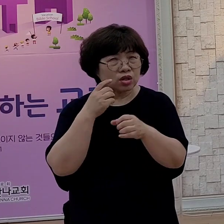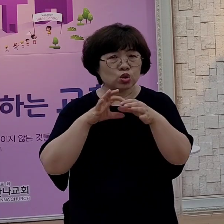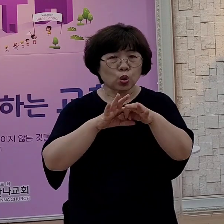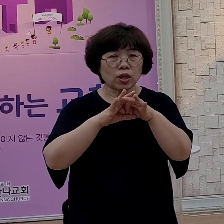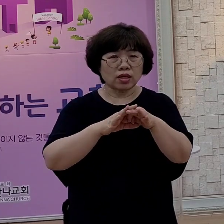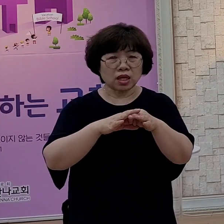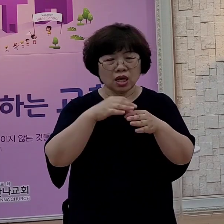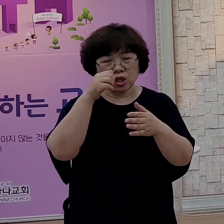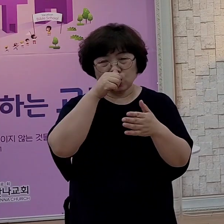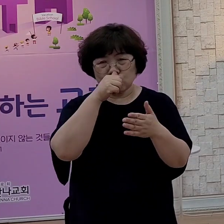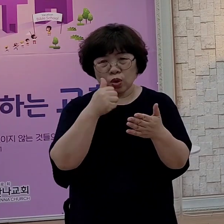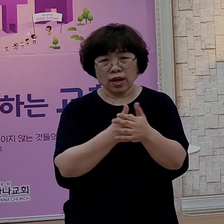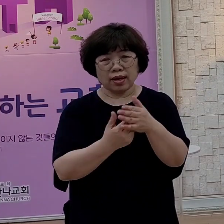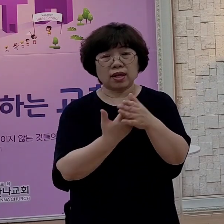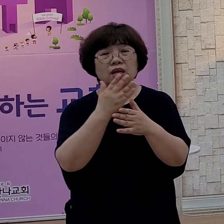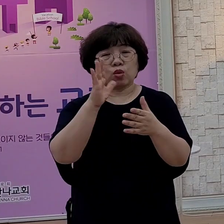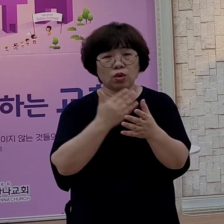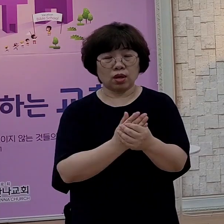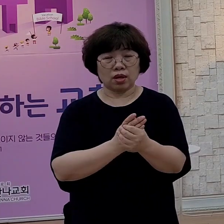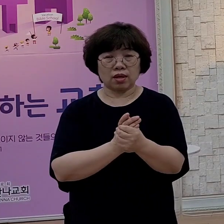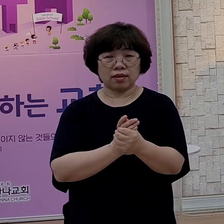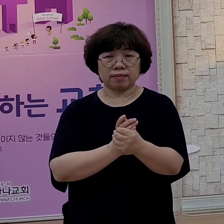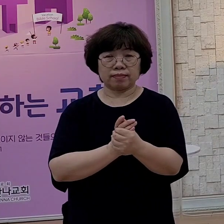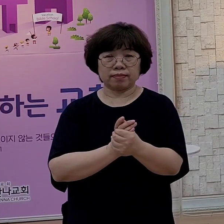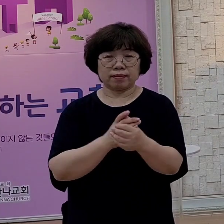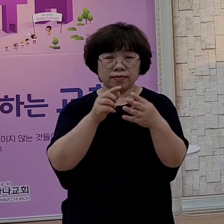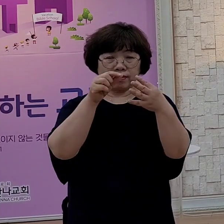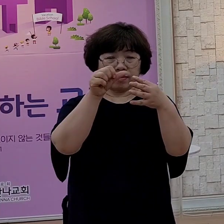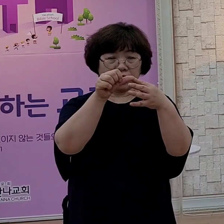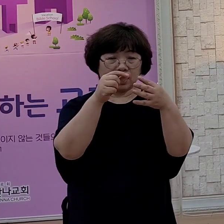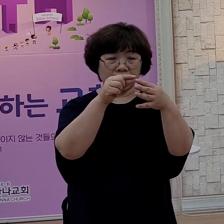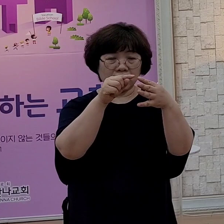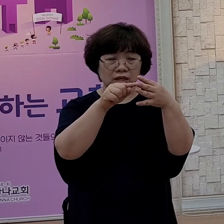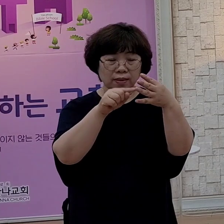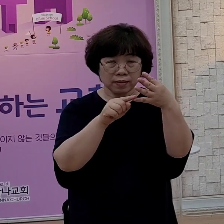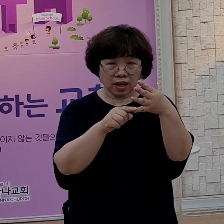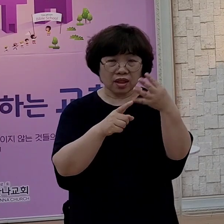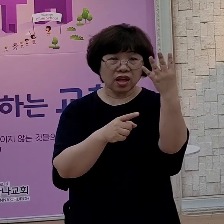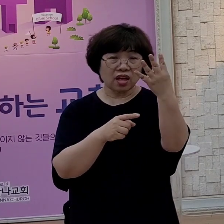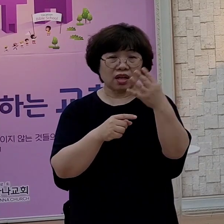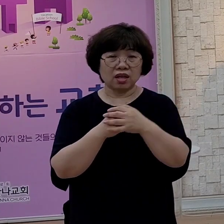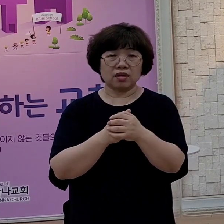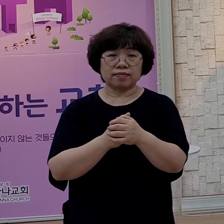나는 지혜가 아니다라는 것들. 오늘 여기까지만 하겠습니다. 여러분 말씀을 맺습니다.